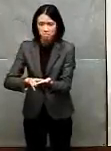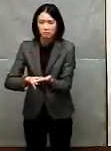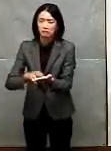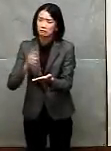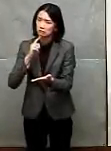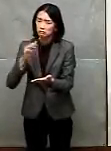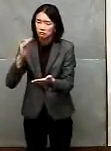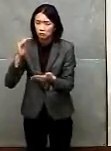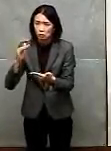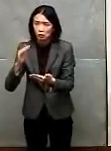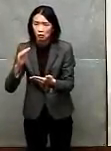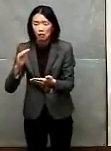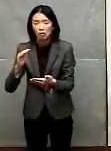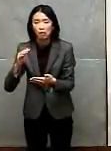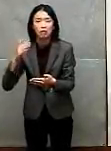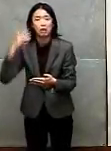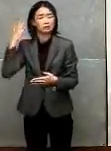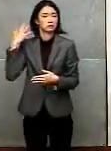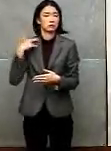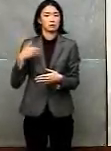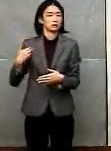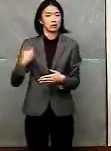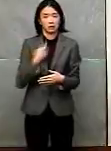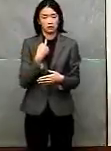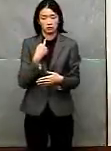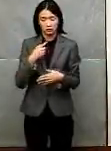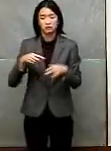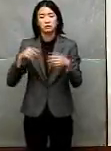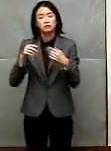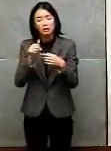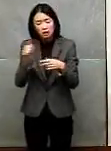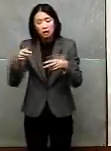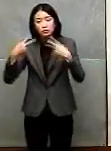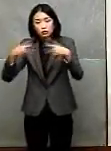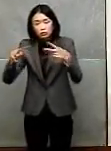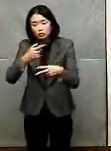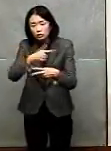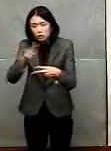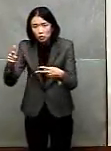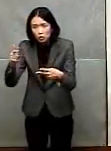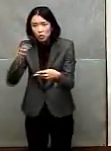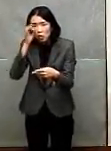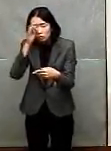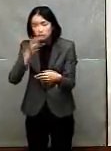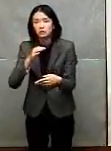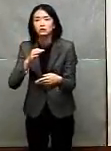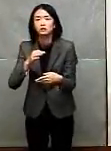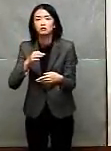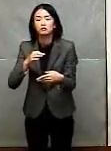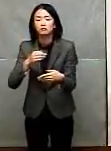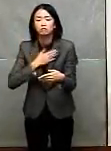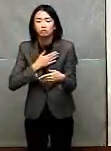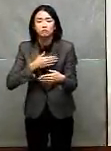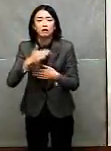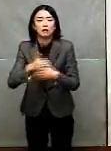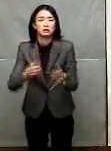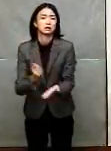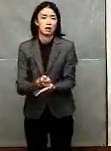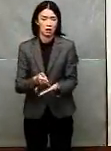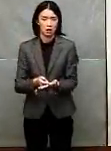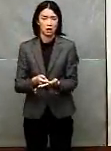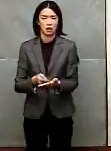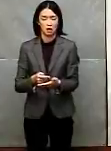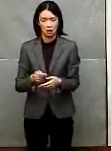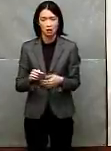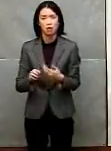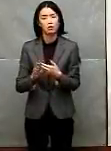ているだけですので、私としましてはその同じ報道の中にですね、これから何が起こるかわ